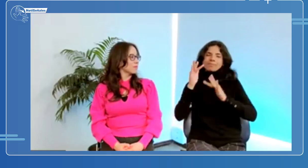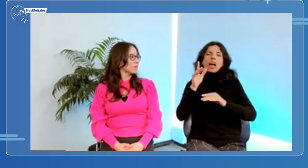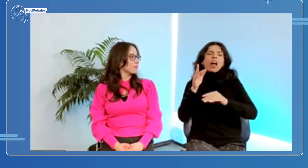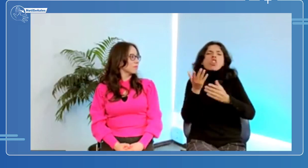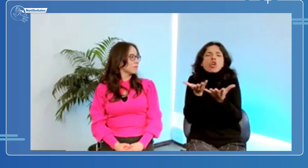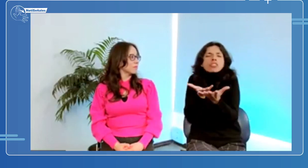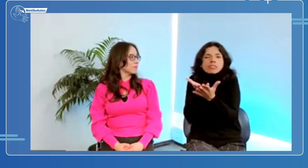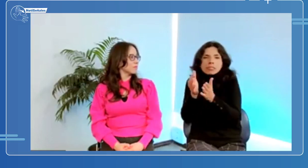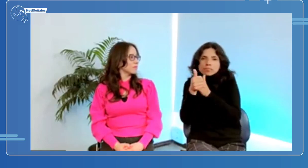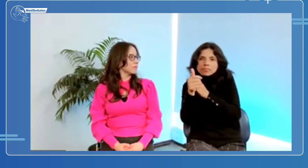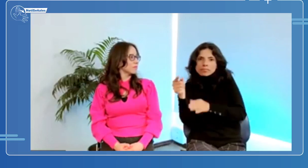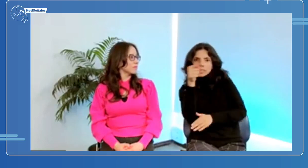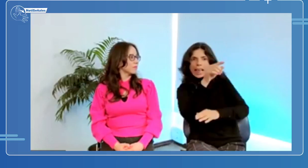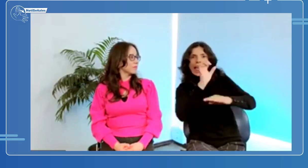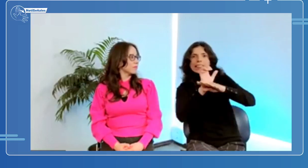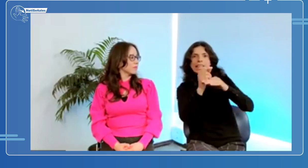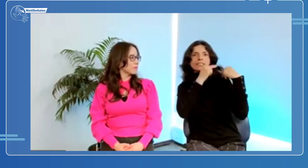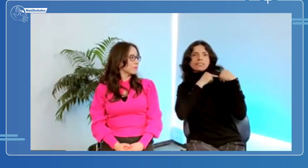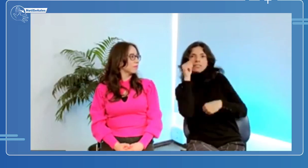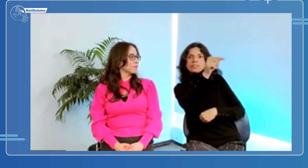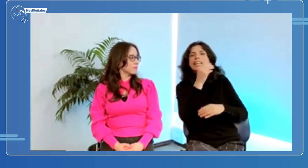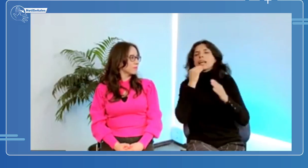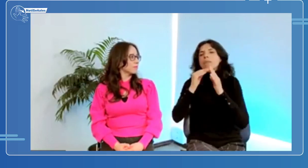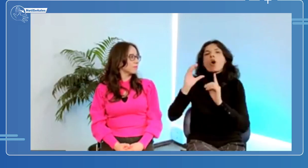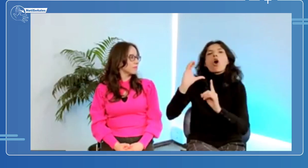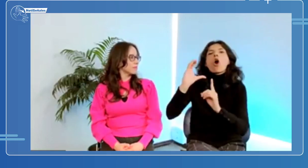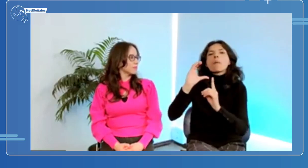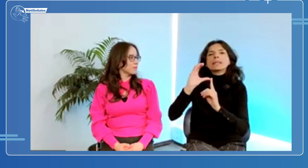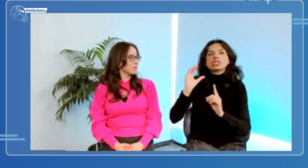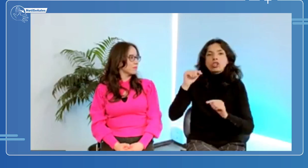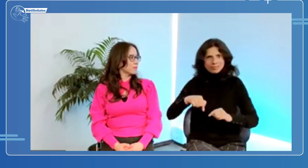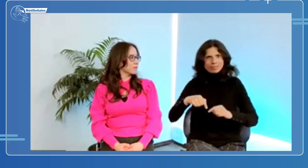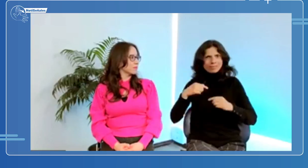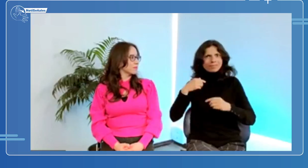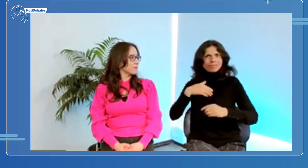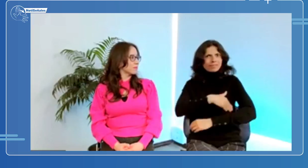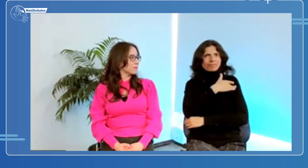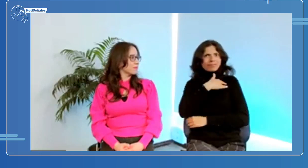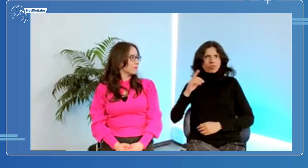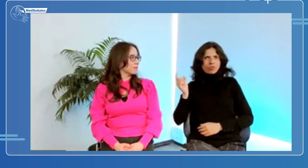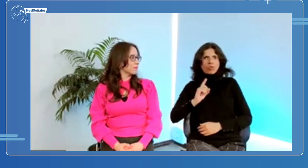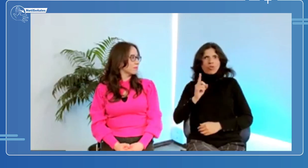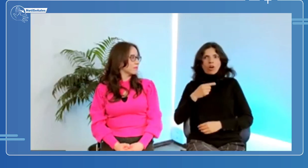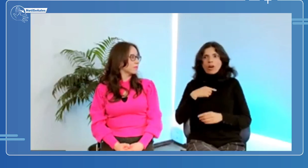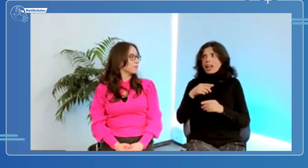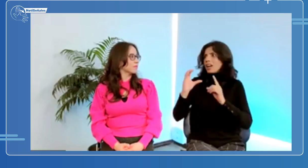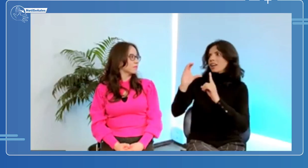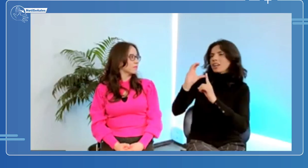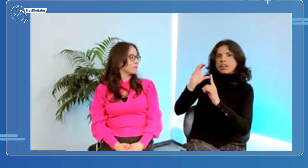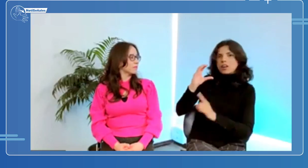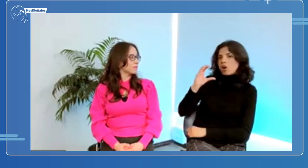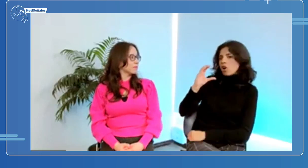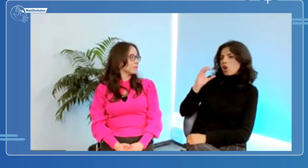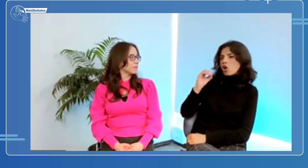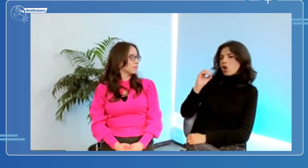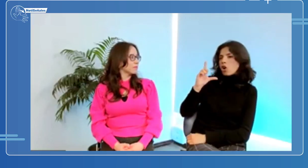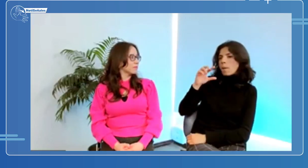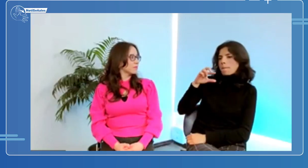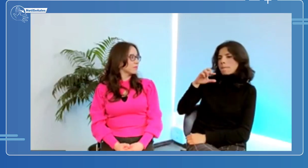la información, decimos pues este no es el espacio y los reubicamos al espacio que te sea, digamos, Colpensiones. Disculpa,